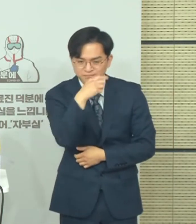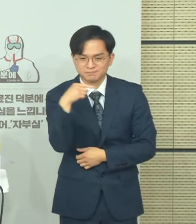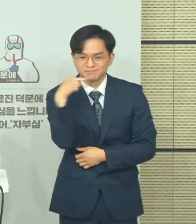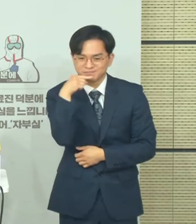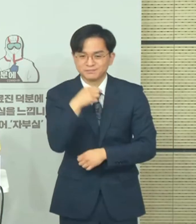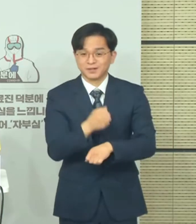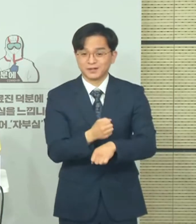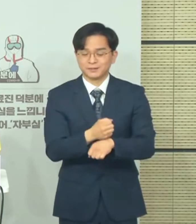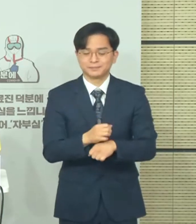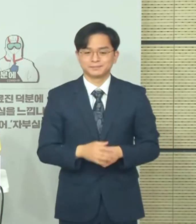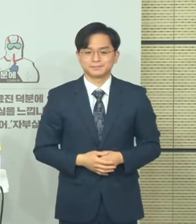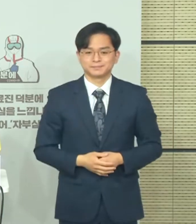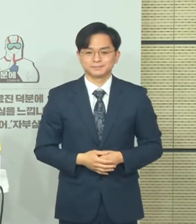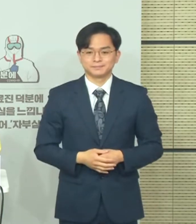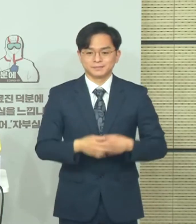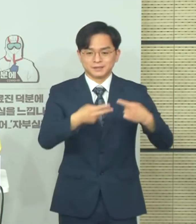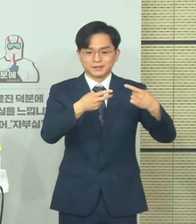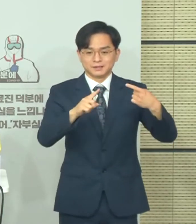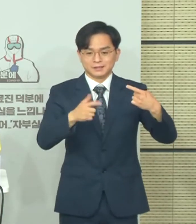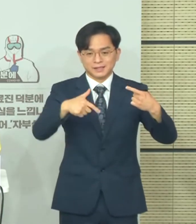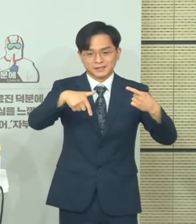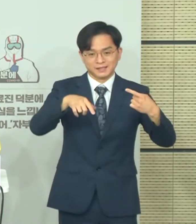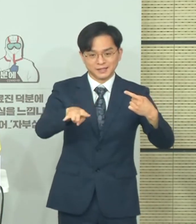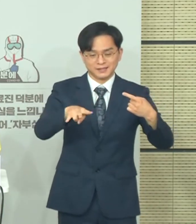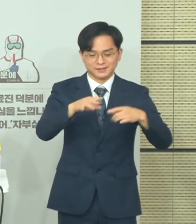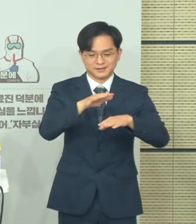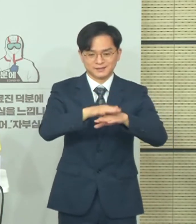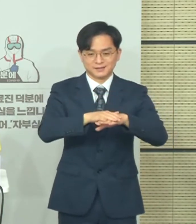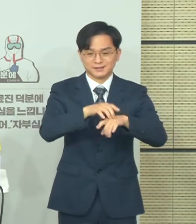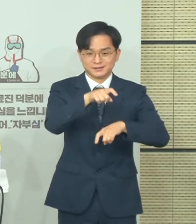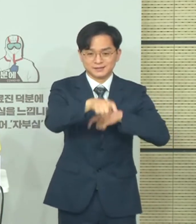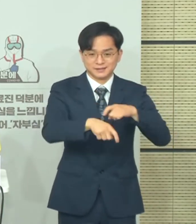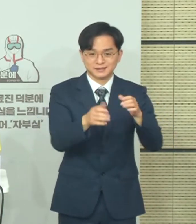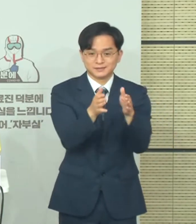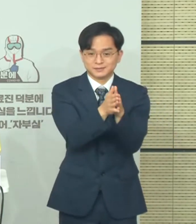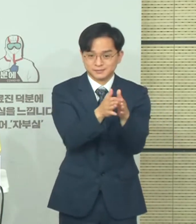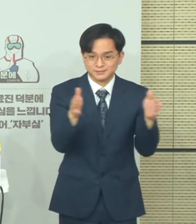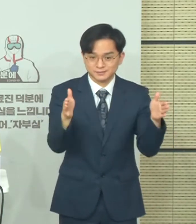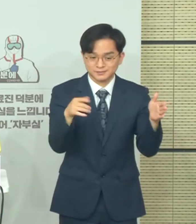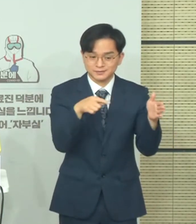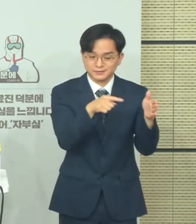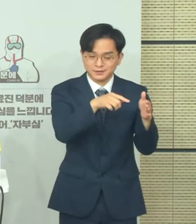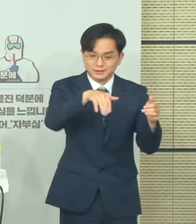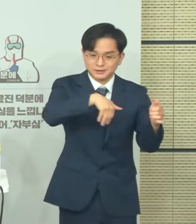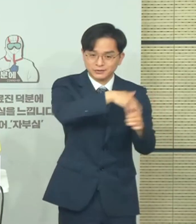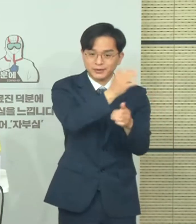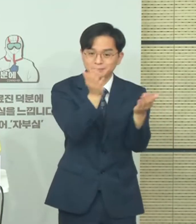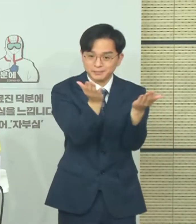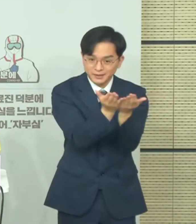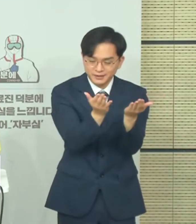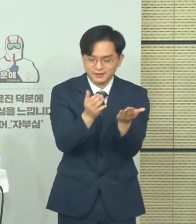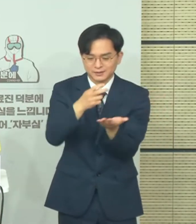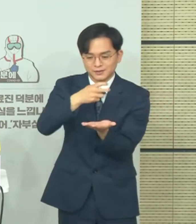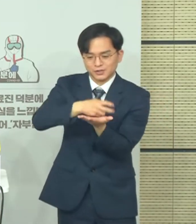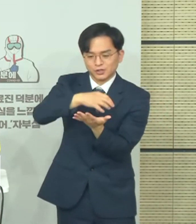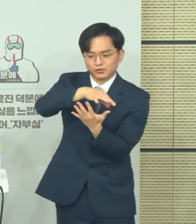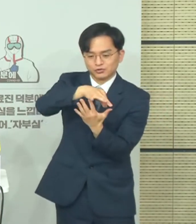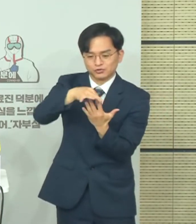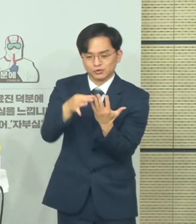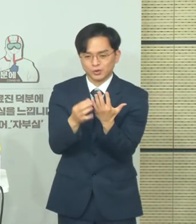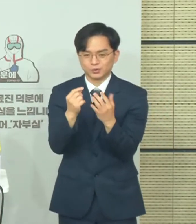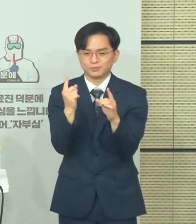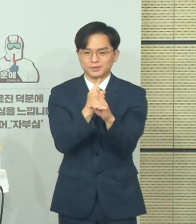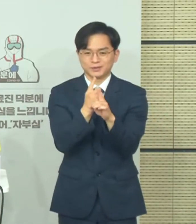1단계 실행 방안 에 맞춰 현재 시행중인 박력 조치를 재정비 할 예정으로 위험도가 낮은